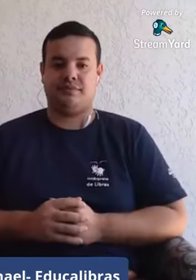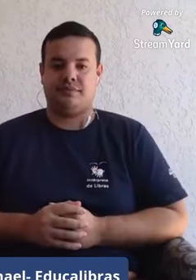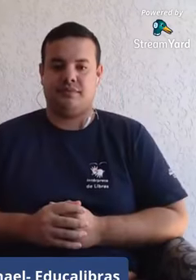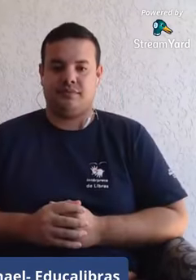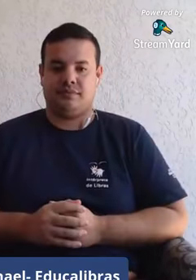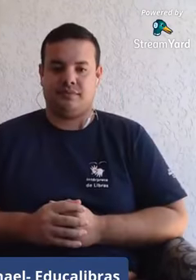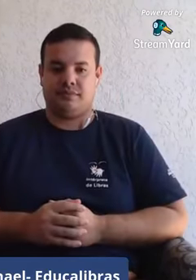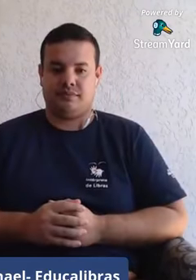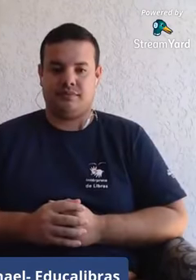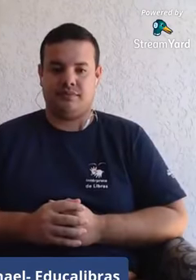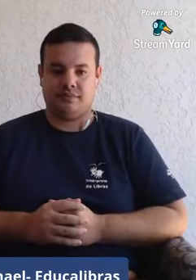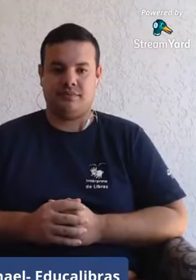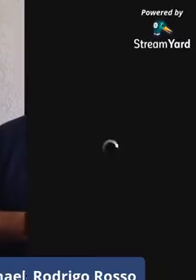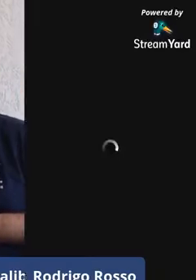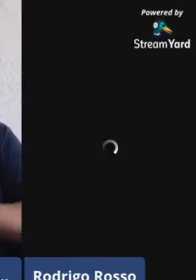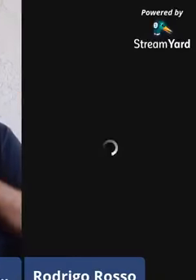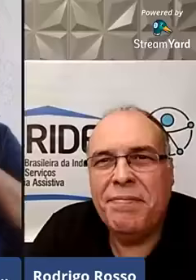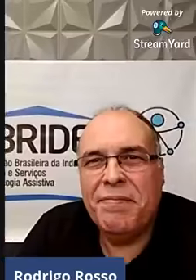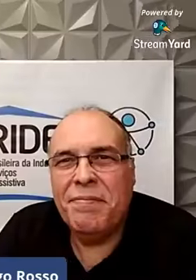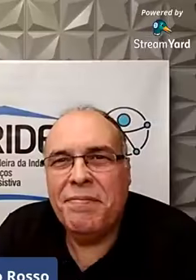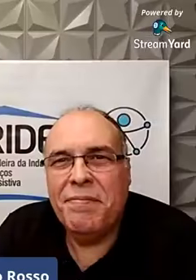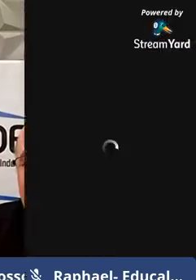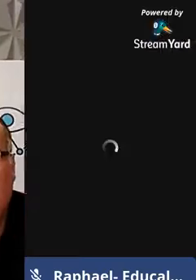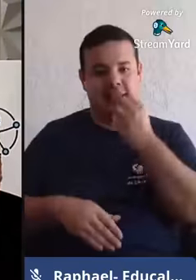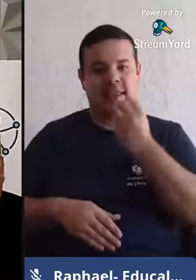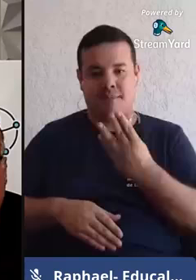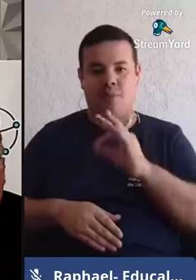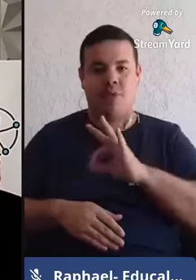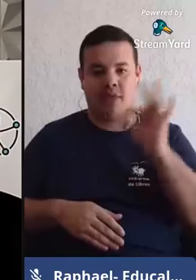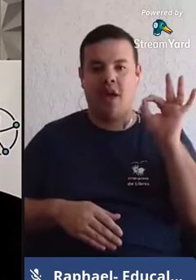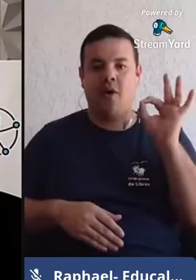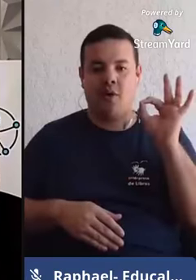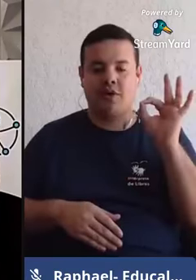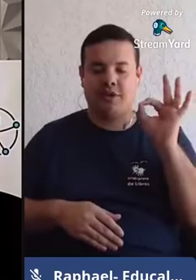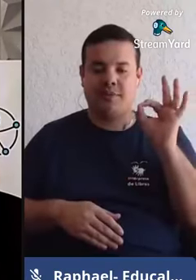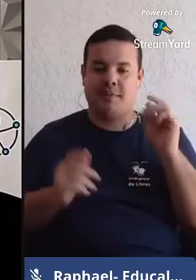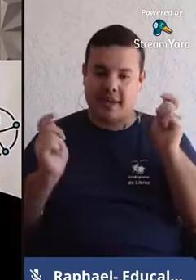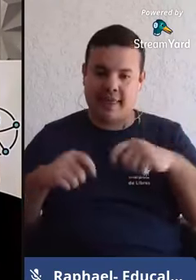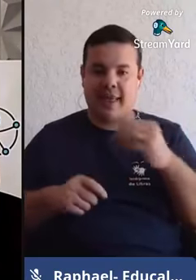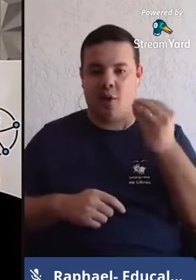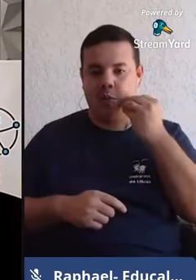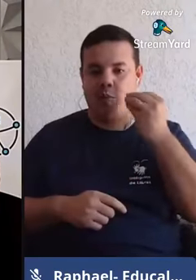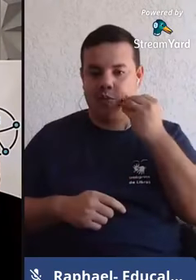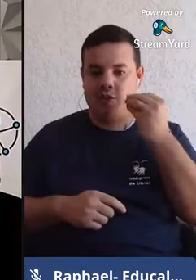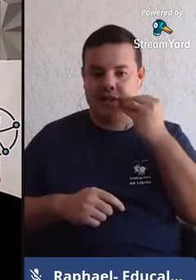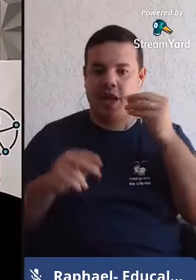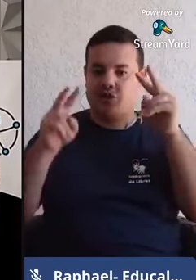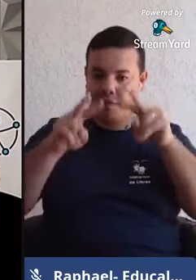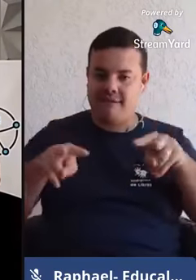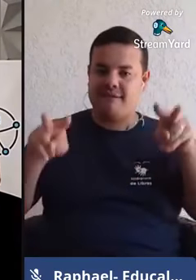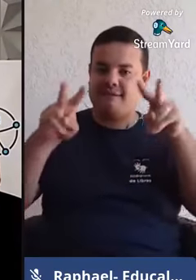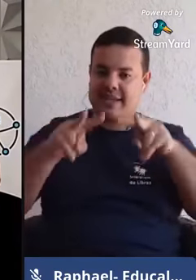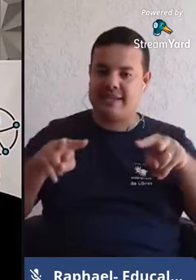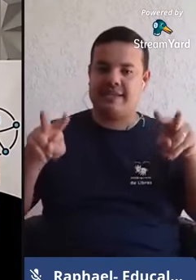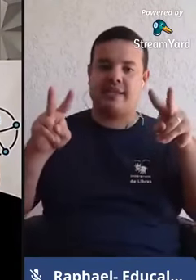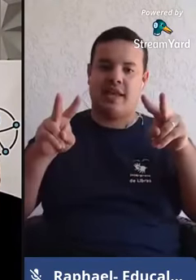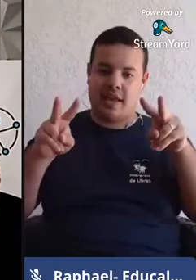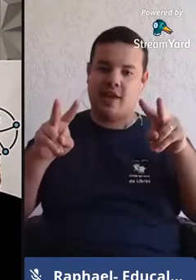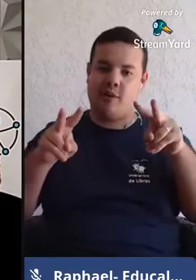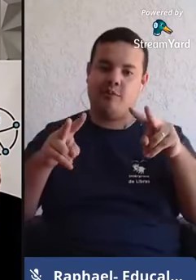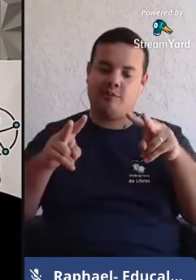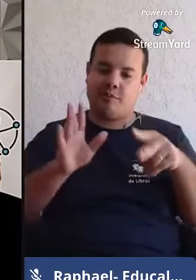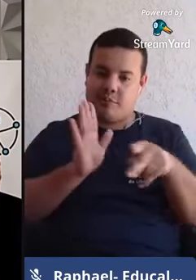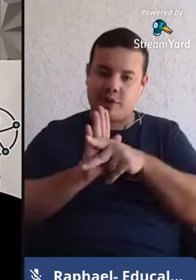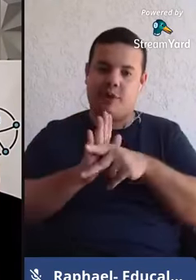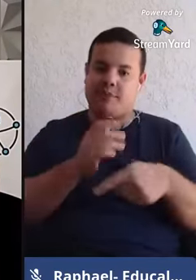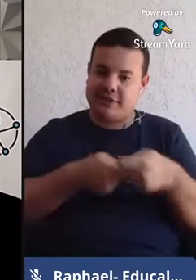Tá ótima a conversa, até porque, né, a gente tem a oportunidade de ver uma visão, né? Uma visão de business do